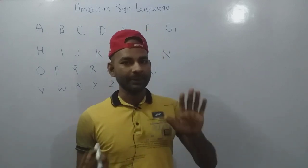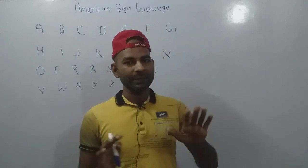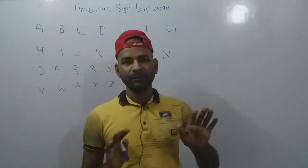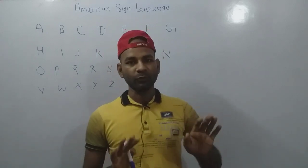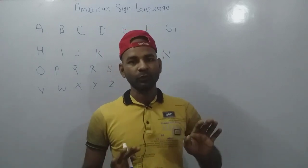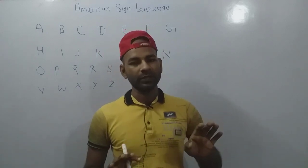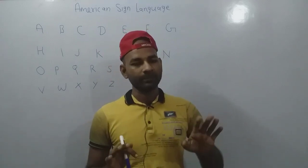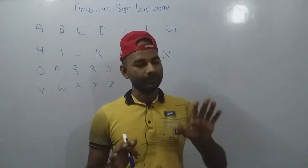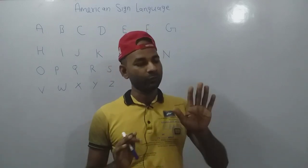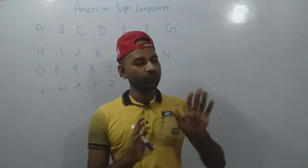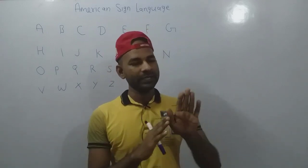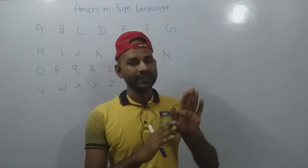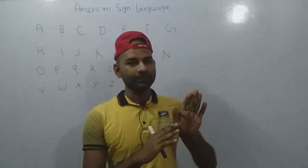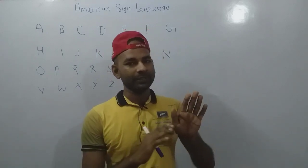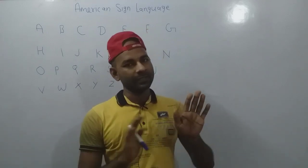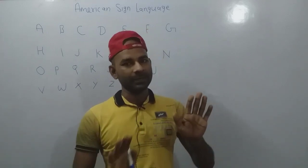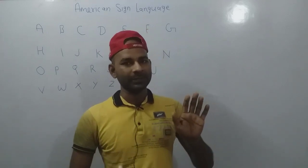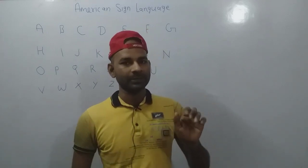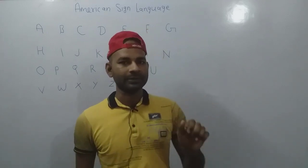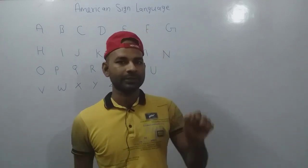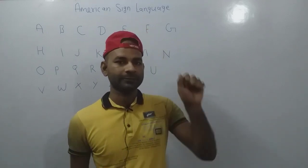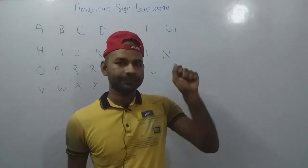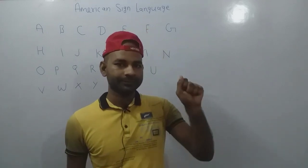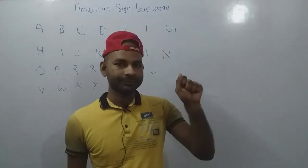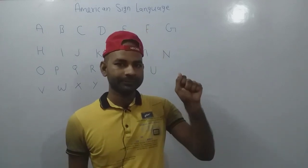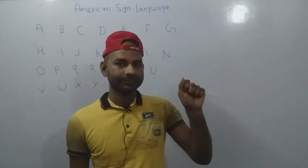बारे में बोलूंगा नहीं साथ में, आप देखिए बस।